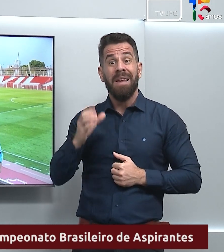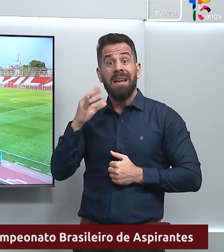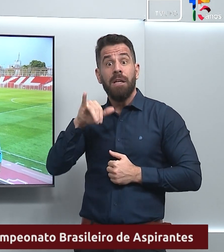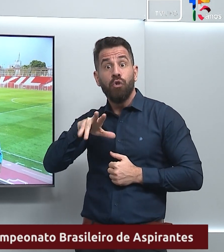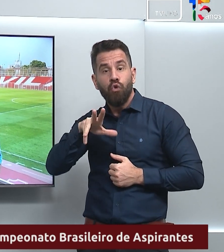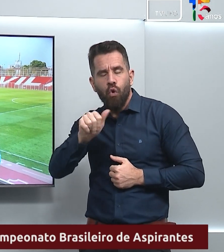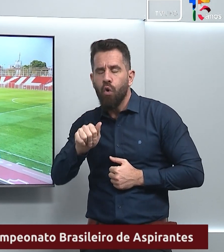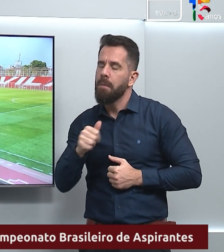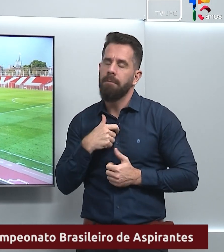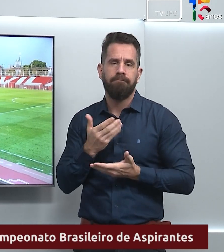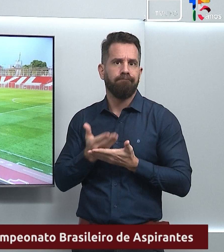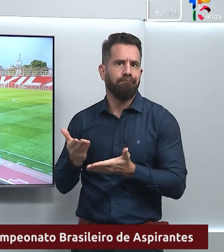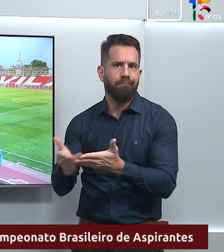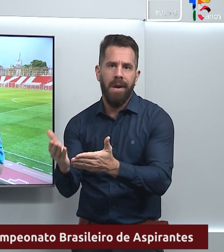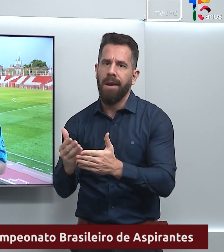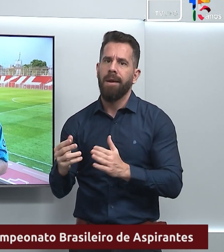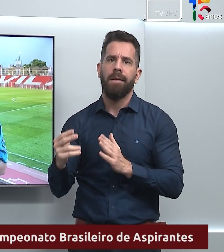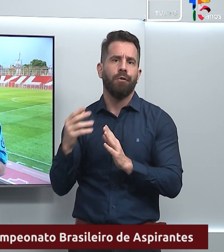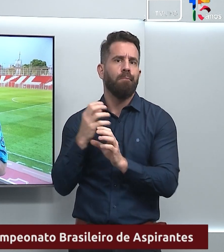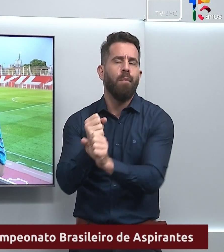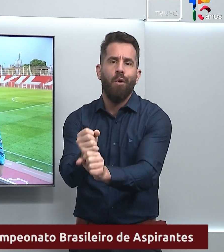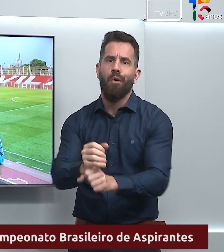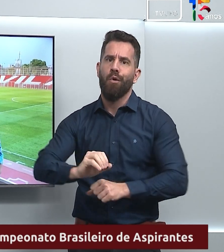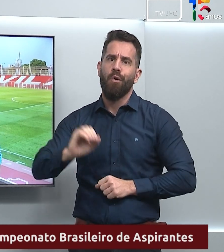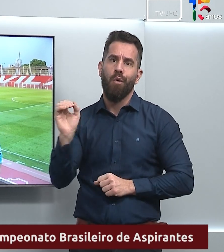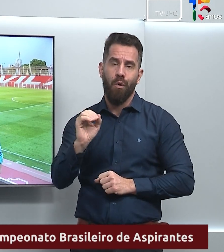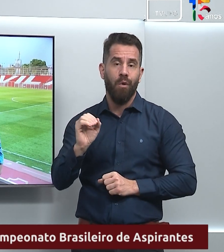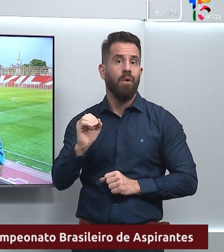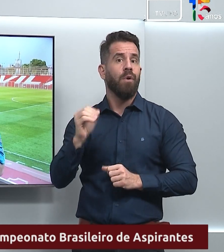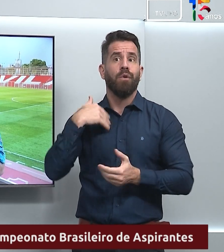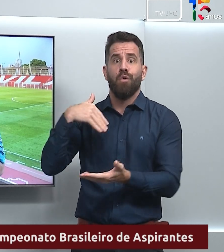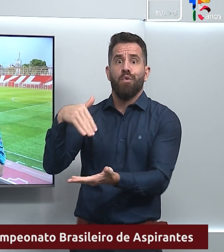gol pelo campeonato, agora amarga a